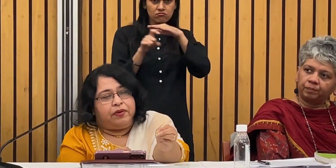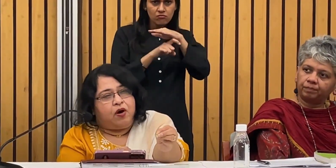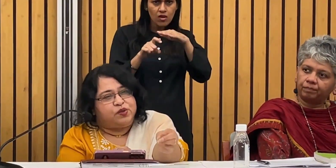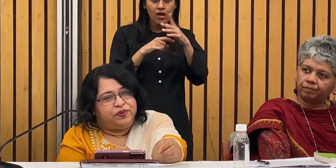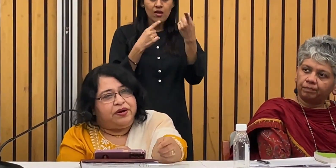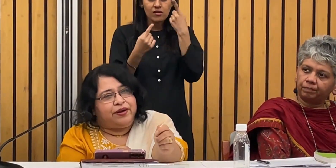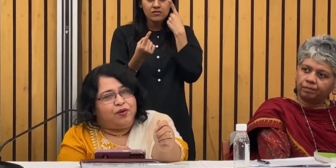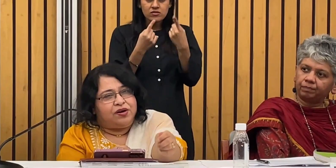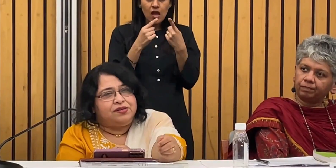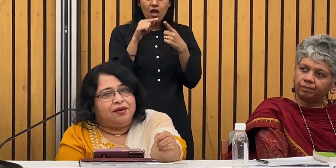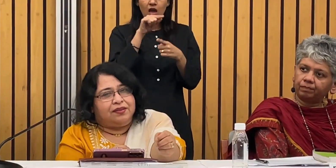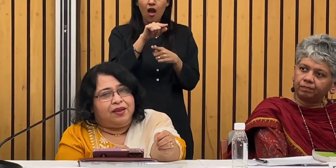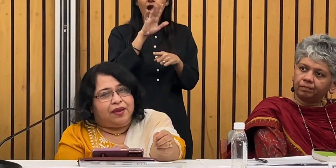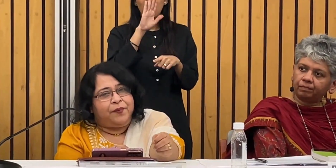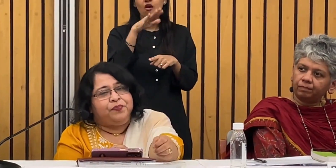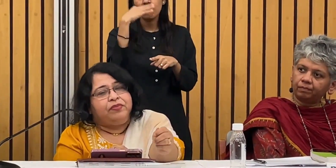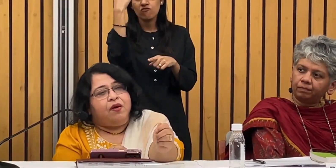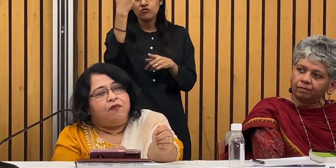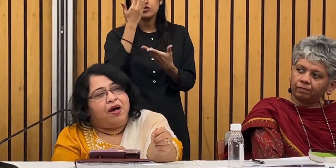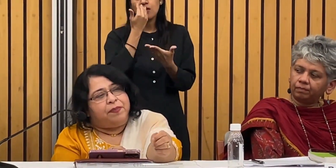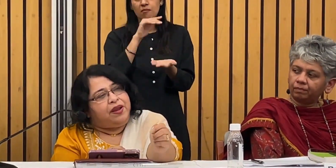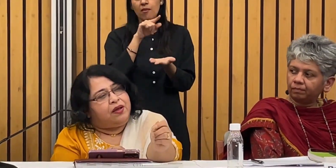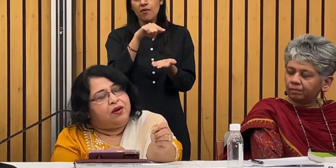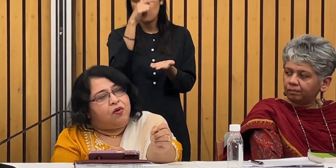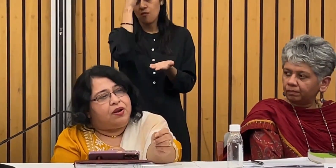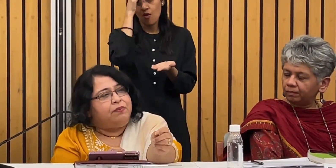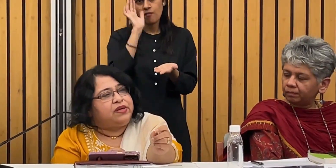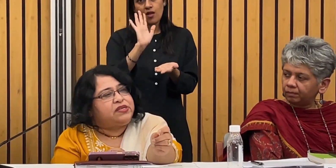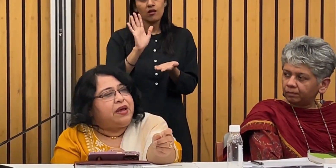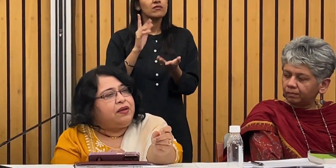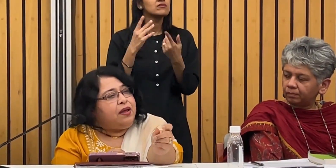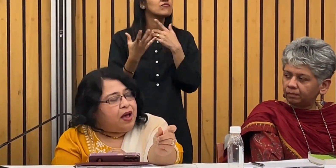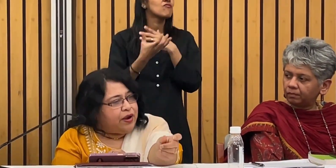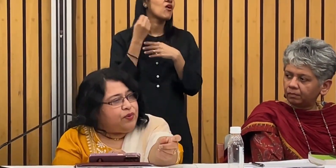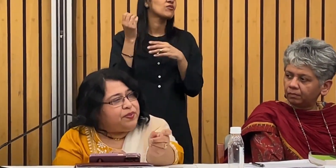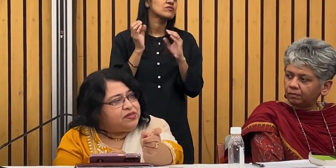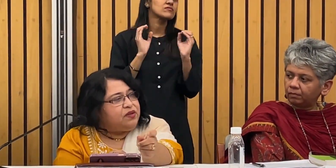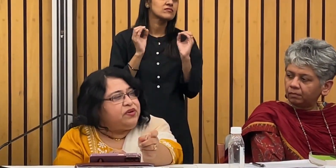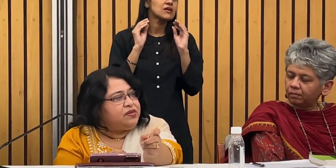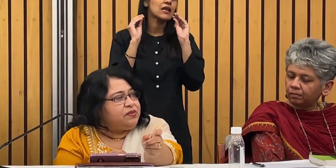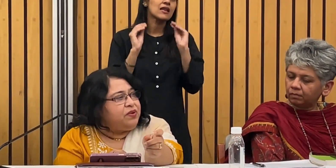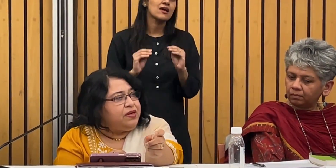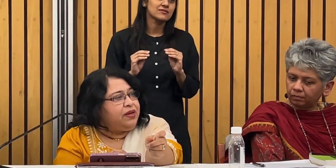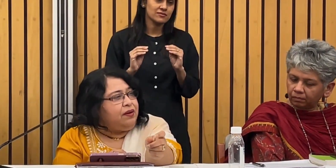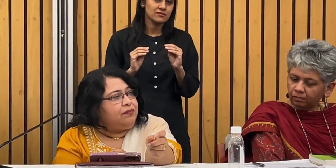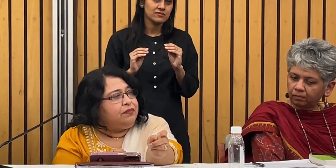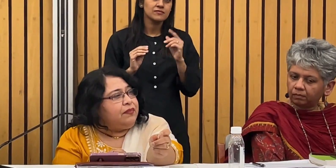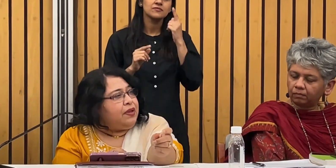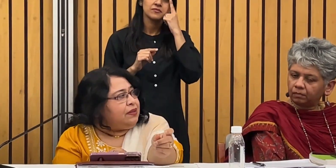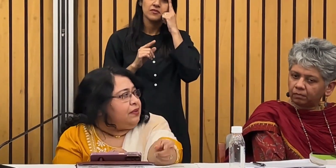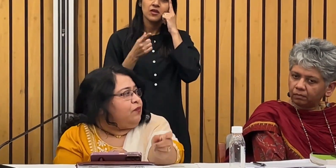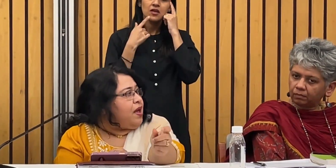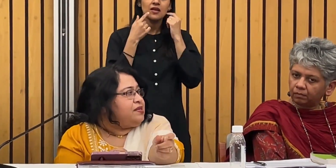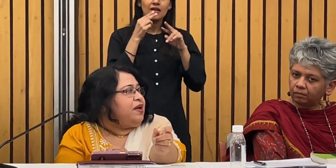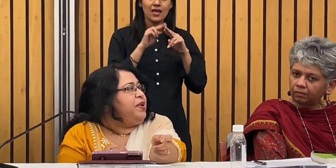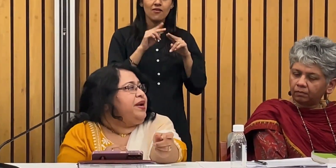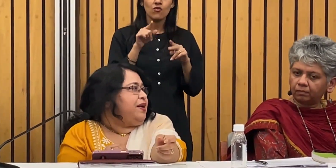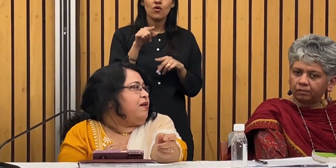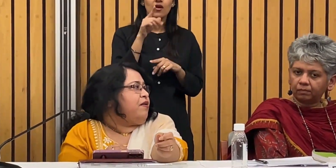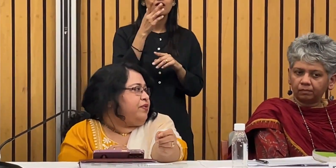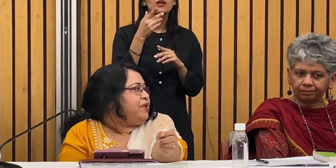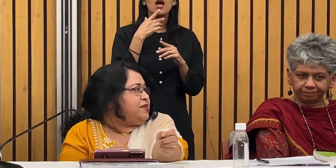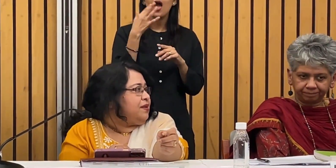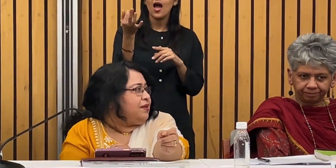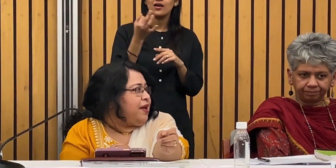हम हॉस्पिटल रिकॉर्ड्स रखते हैं, वहाँ पर एक अगर कॉलम बन जाए आर यू पर्सन विद डिसेबिलिटी, वहाँ से हमें